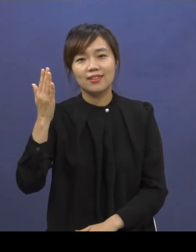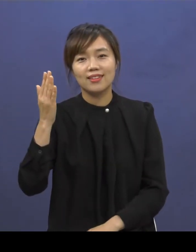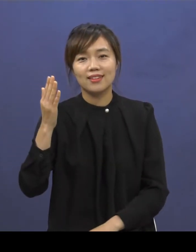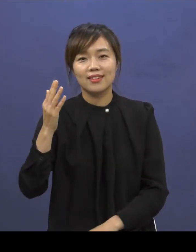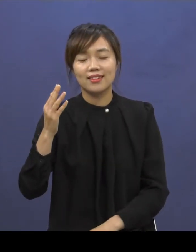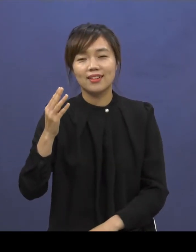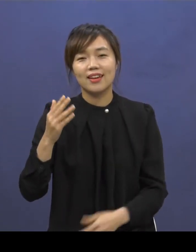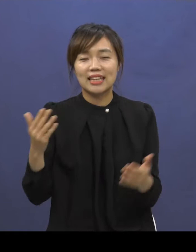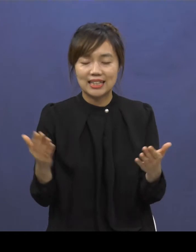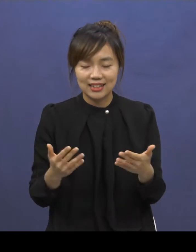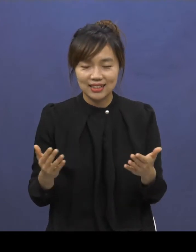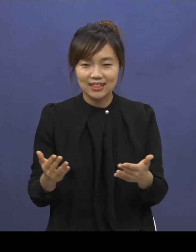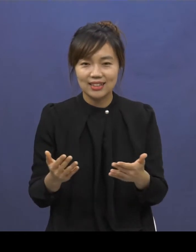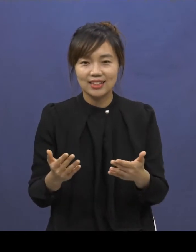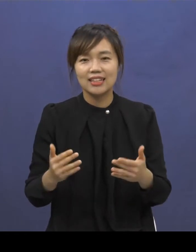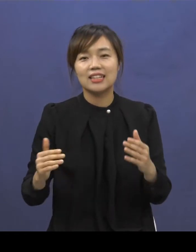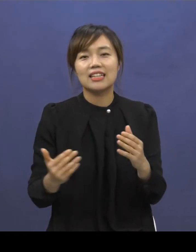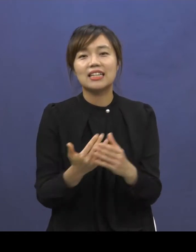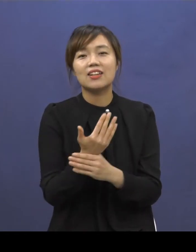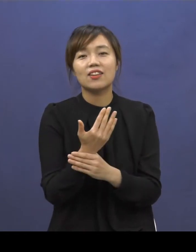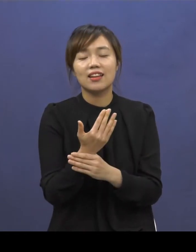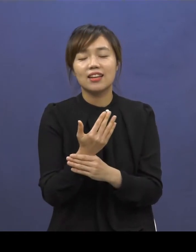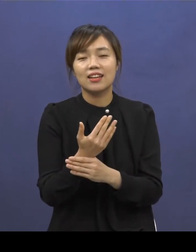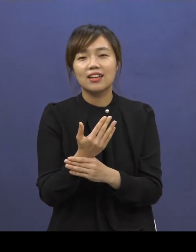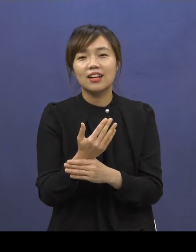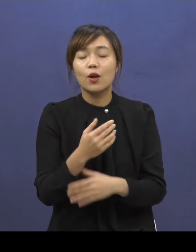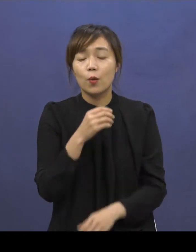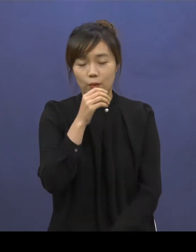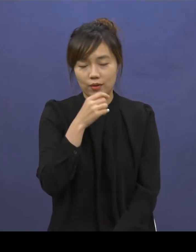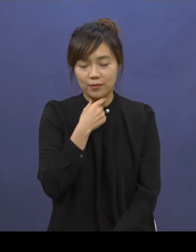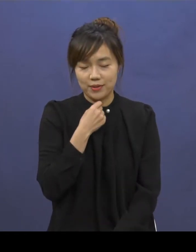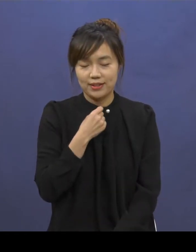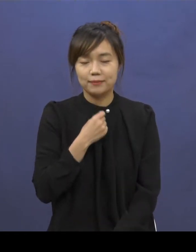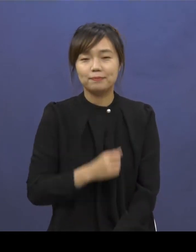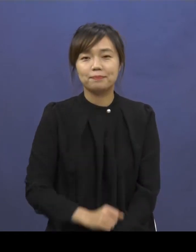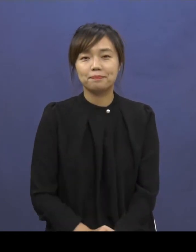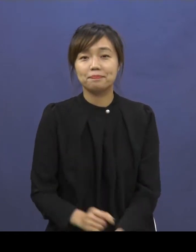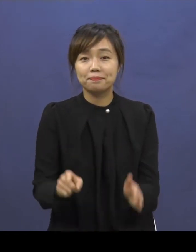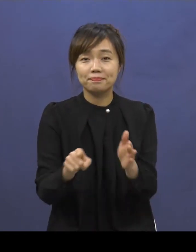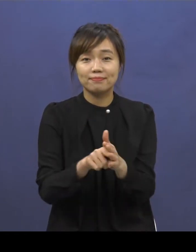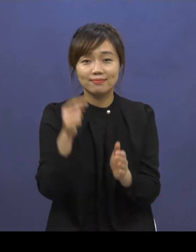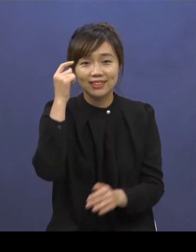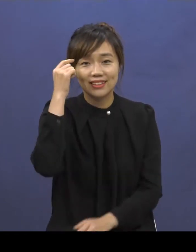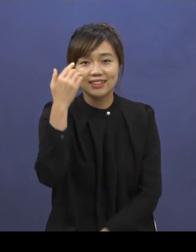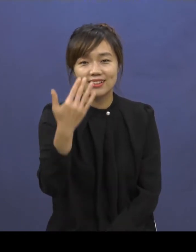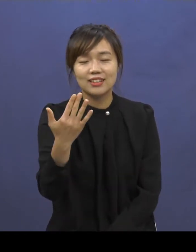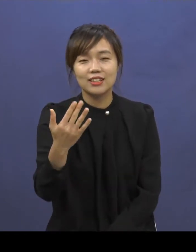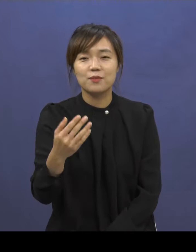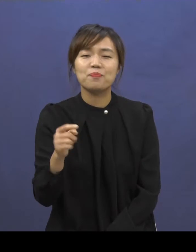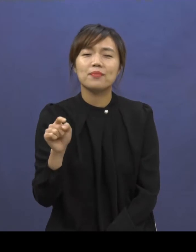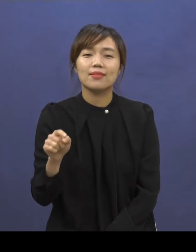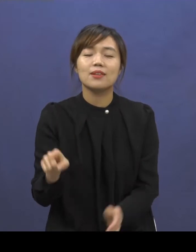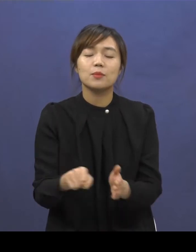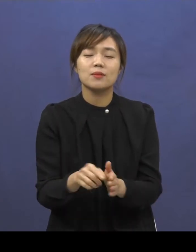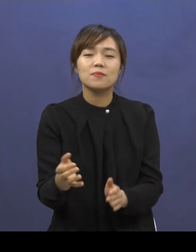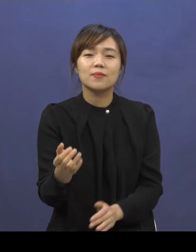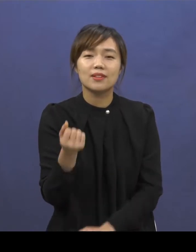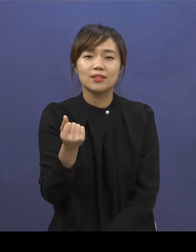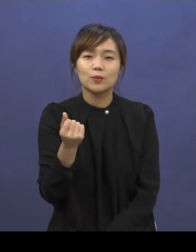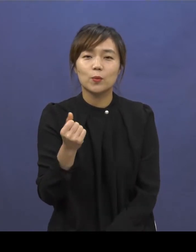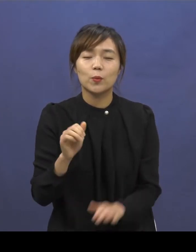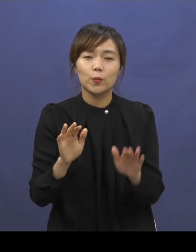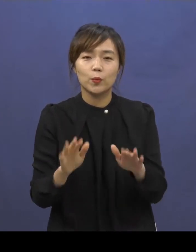가운데 있게 될 것입니다. 여러분 이 사실을 믿으십니까? 우리가 그 주님 앞에 이 믿음을 갖고 오늘도 찬양하고